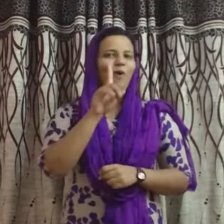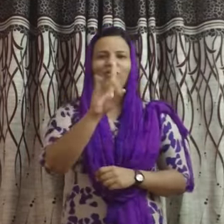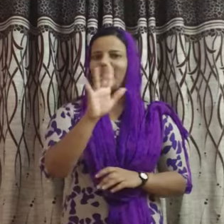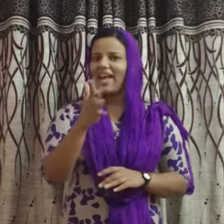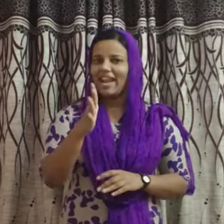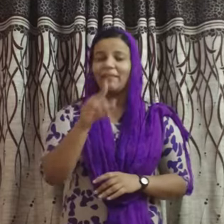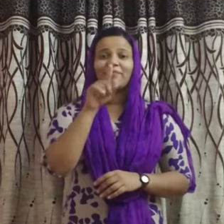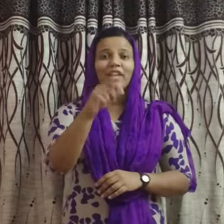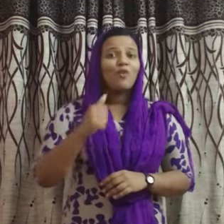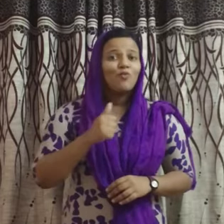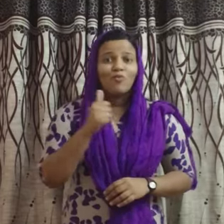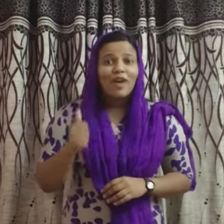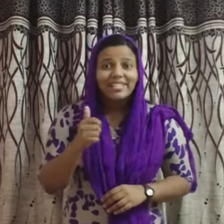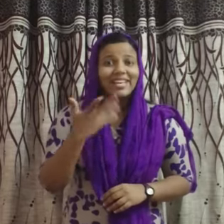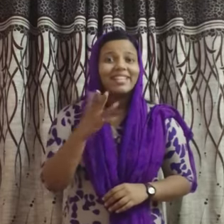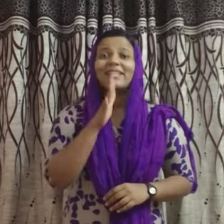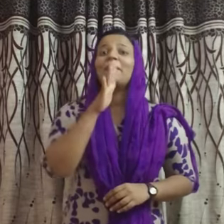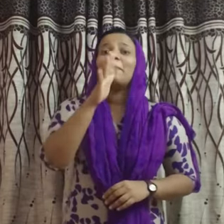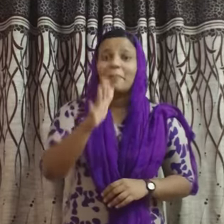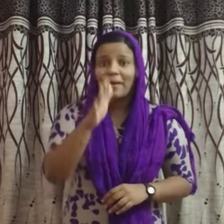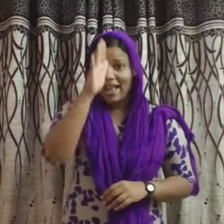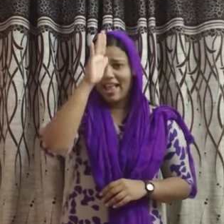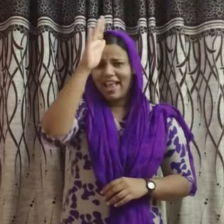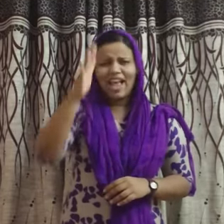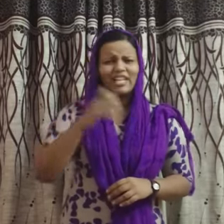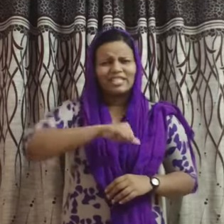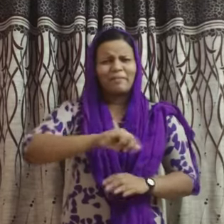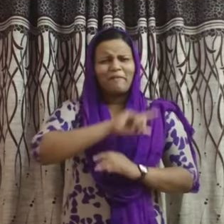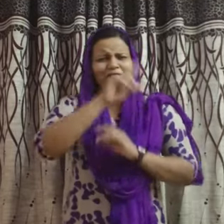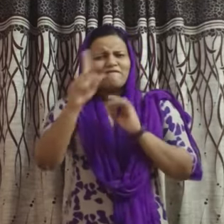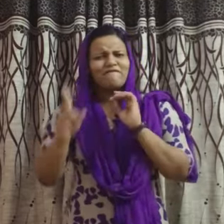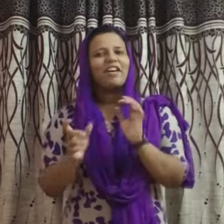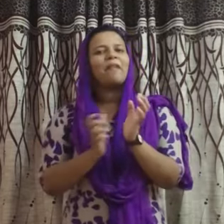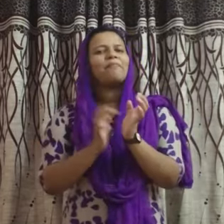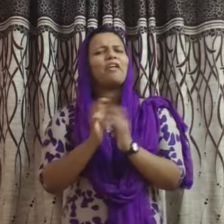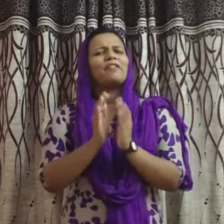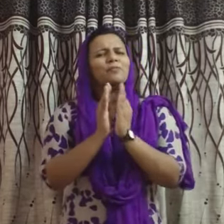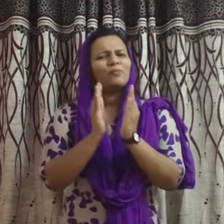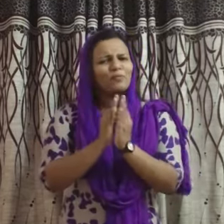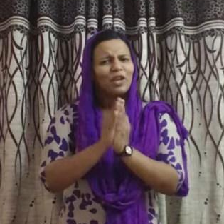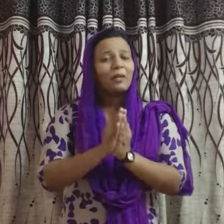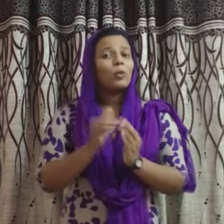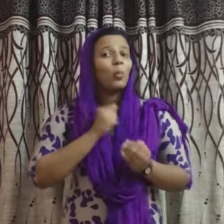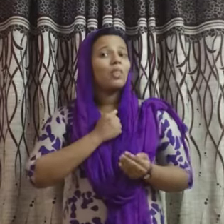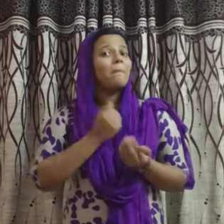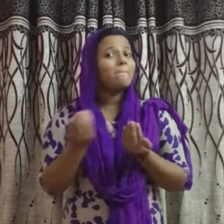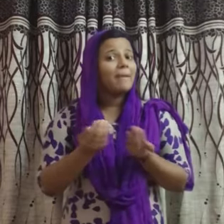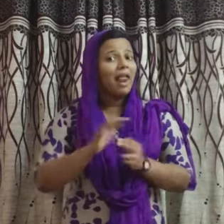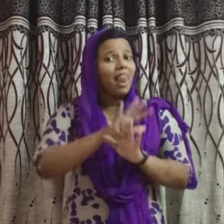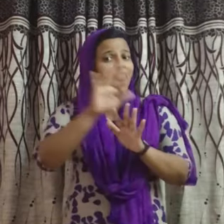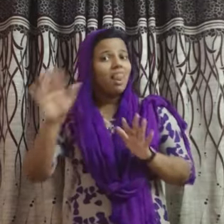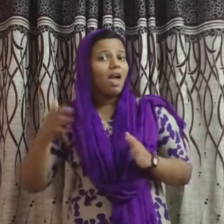വാർദ്ധക്യം വരുന്ന അമേൻ, അവൻ നമ്മളെ, നമുക്ക് ദൈവം ആ കർത്താവ് മാറാത്തവനായി അമേൻ നമ്മുടെ കൂടെയുണ്ട്. മക്കളൊക്കെ മാറിപ്പോയാലും